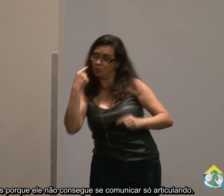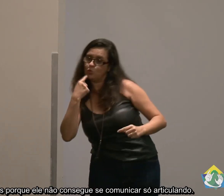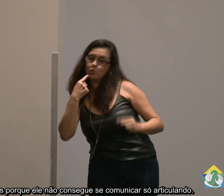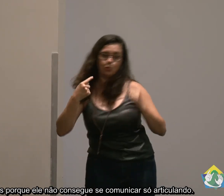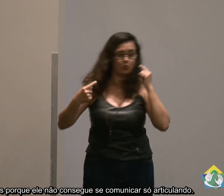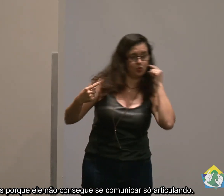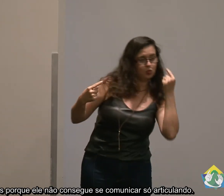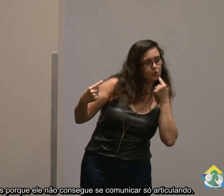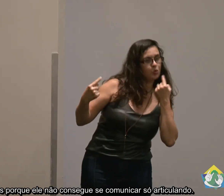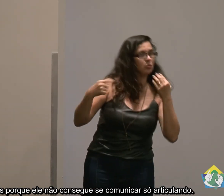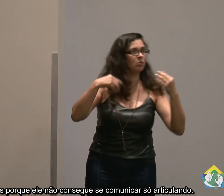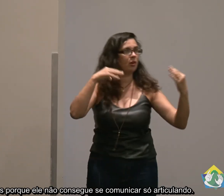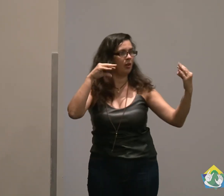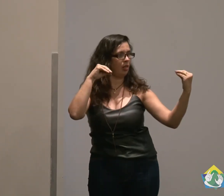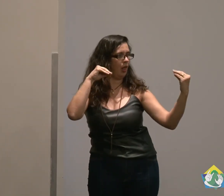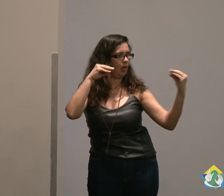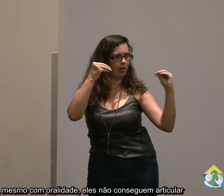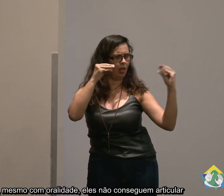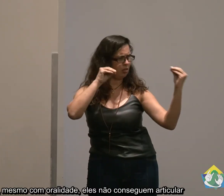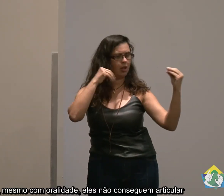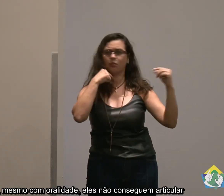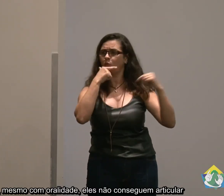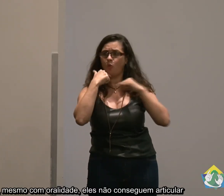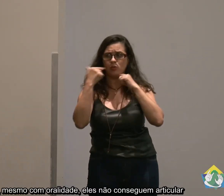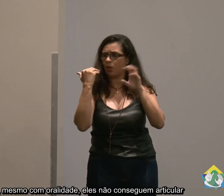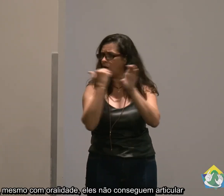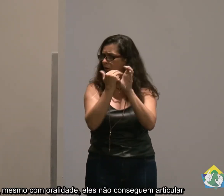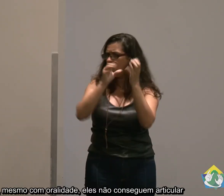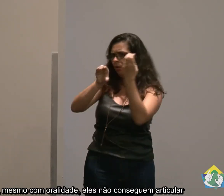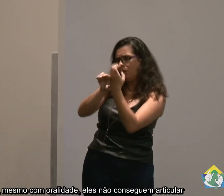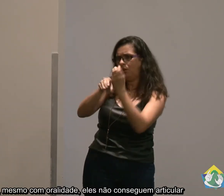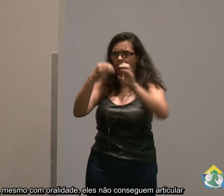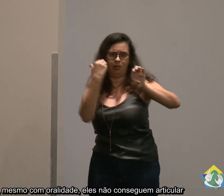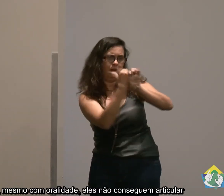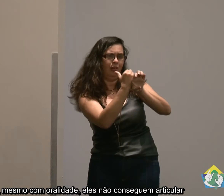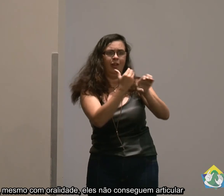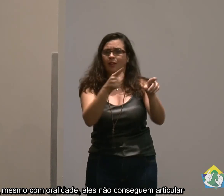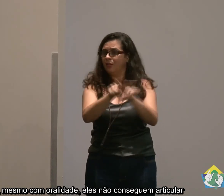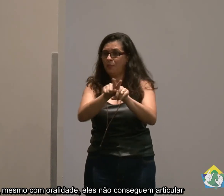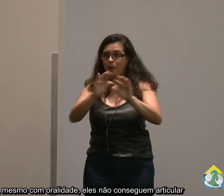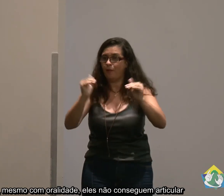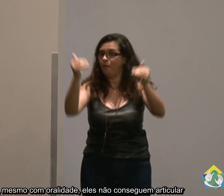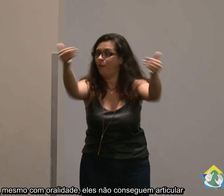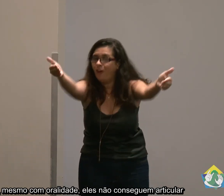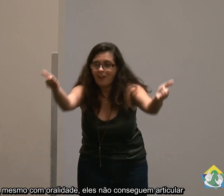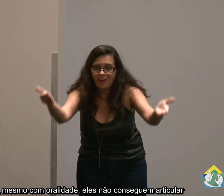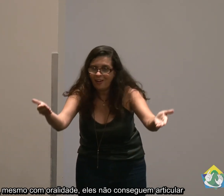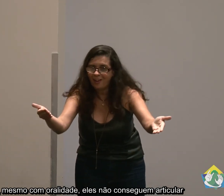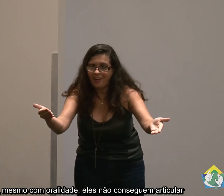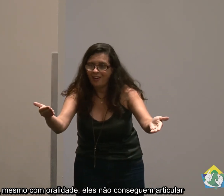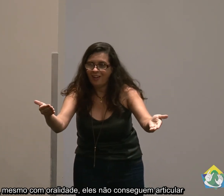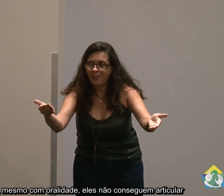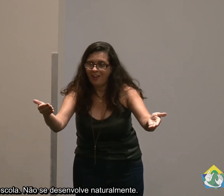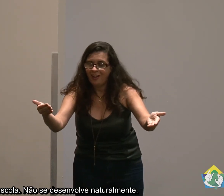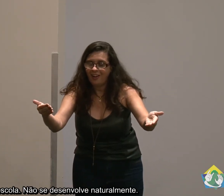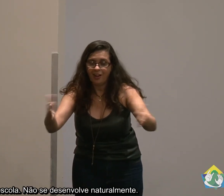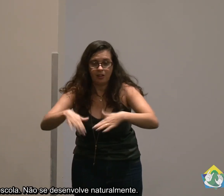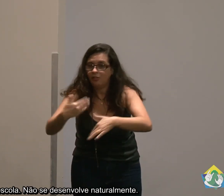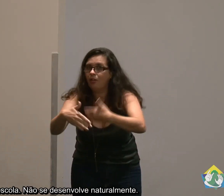só articulando e os surdos oralizados mesmo com oralidade eles não conseguem articular fora da escola